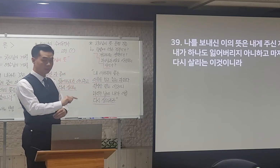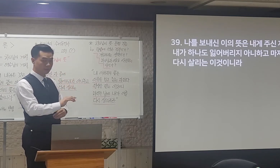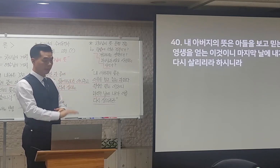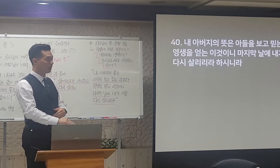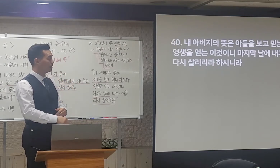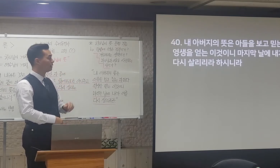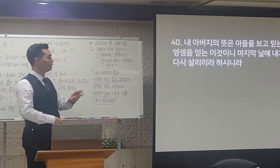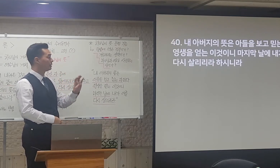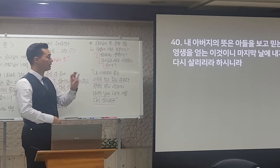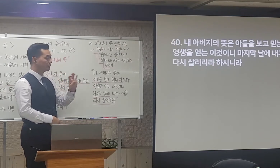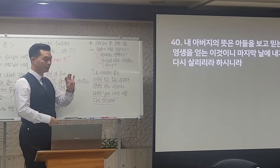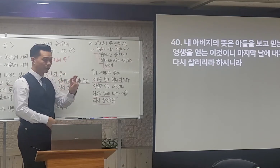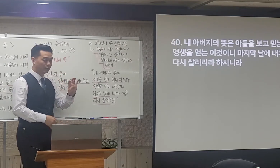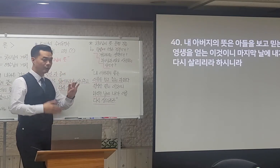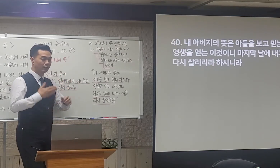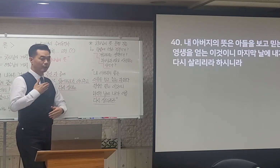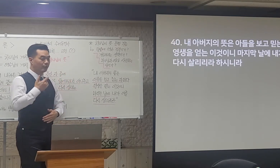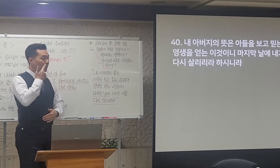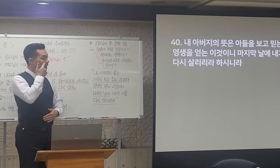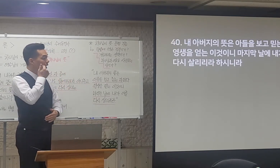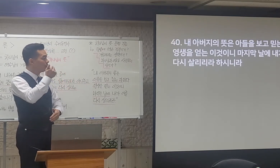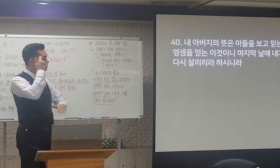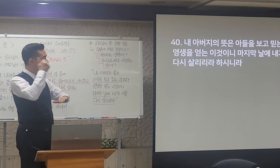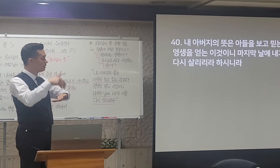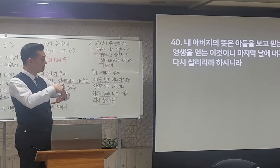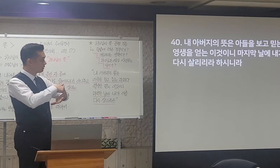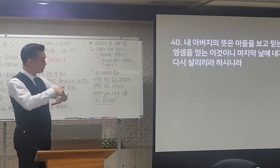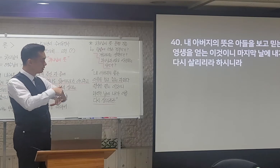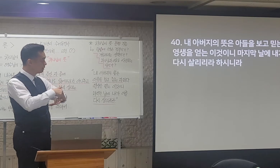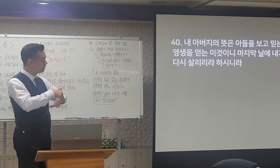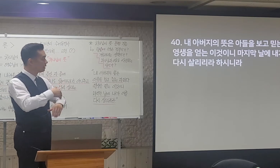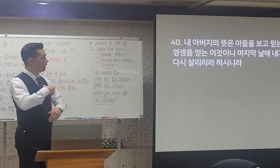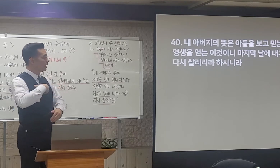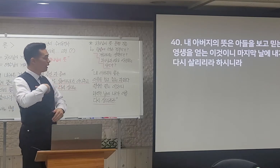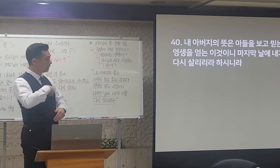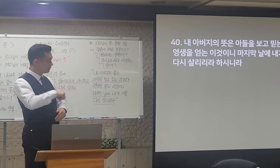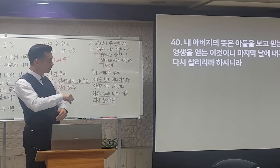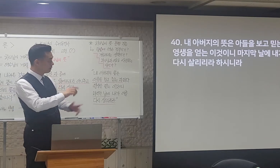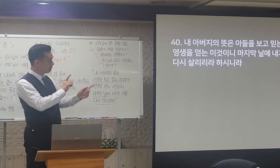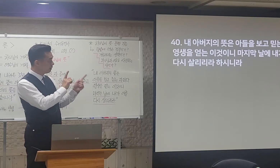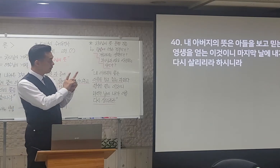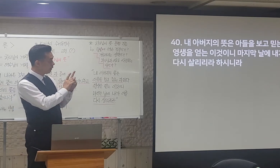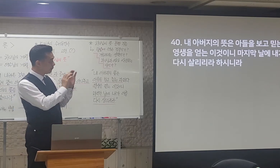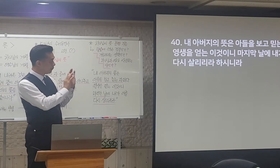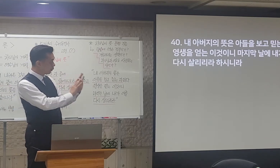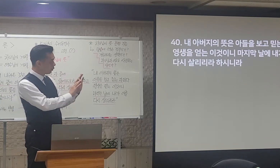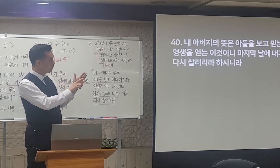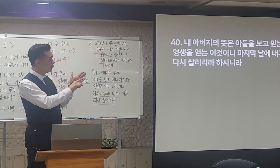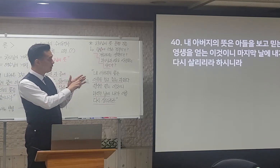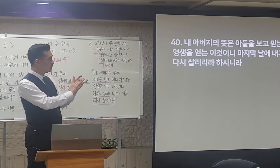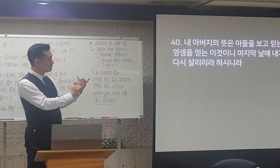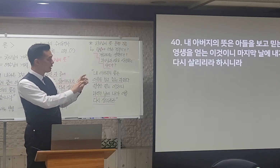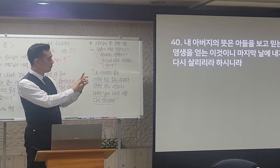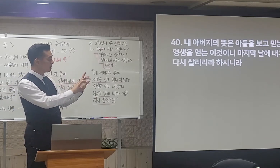이것입니다. 40절 내 아버지의 뜻은 아들을 보고 믿는